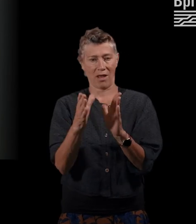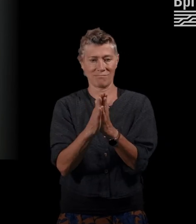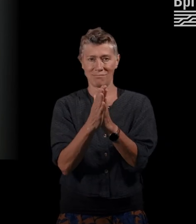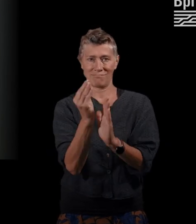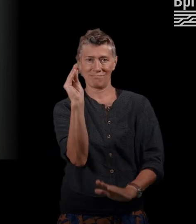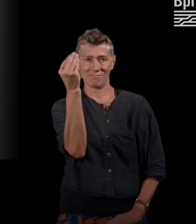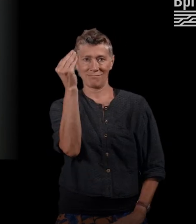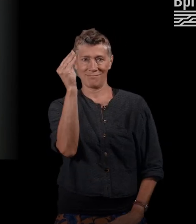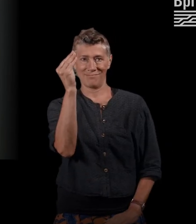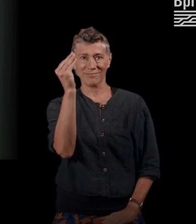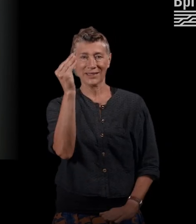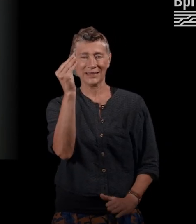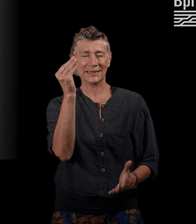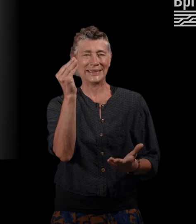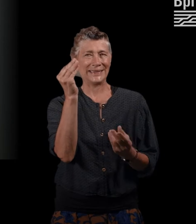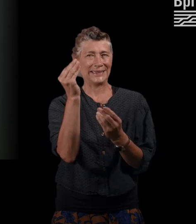mains.